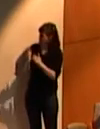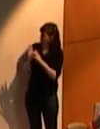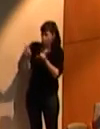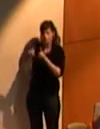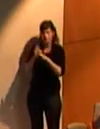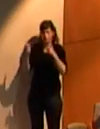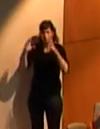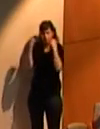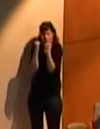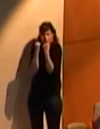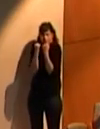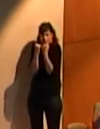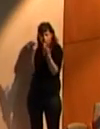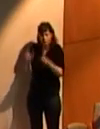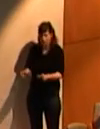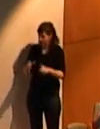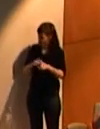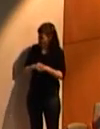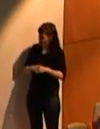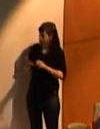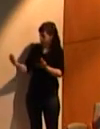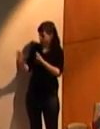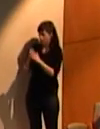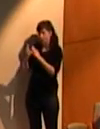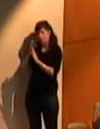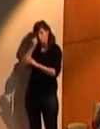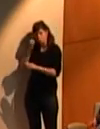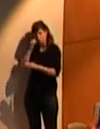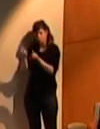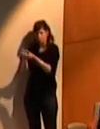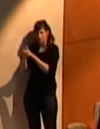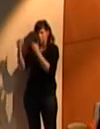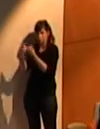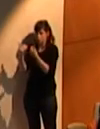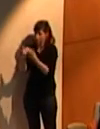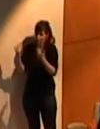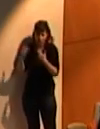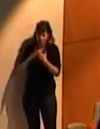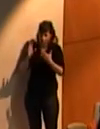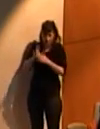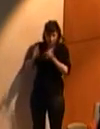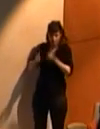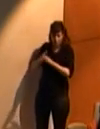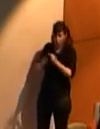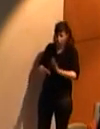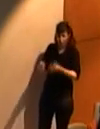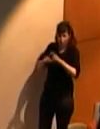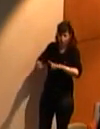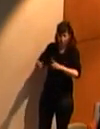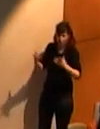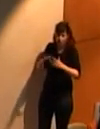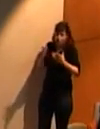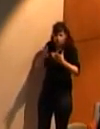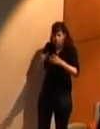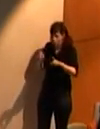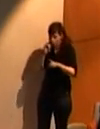l'étroit dans l'espace. Après, on nous a demandé beaucoup de choses sur lesquelles on n'a pas toujours réussi à travailler sur le temps qui